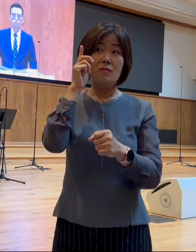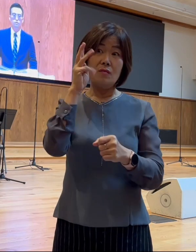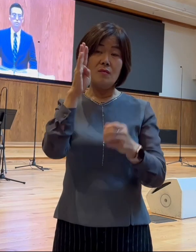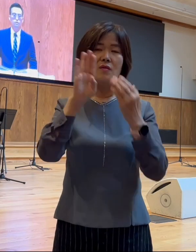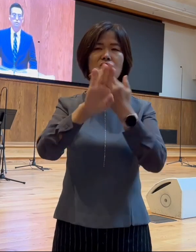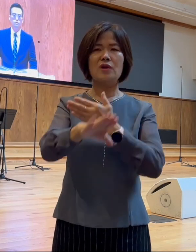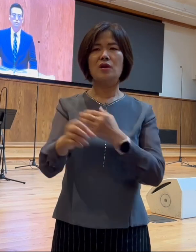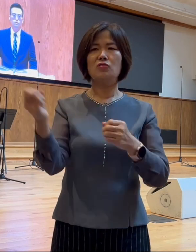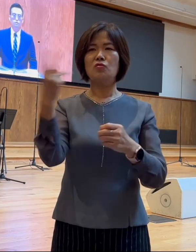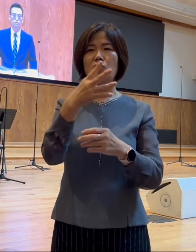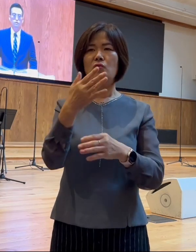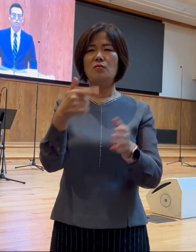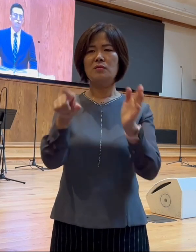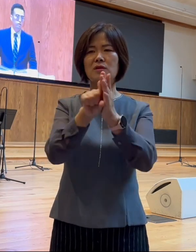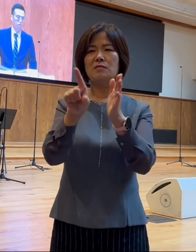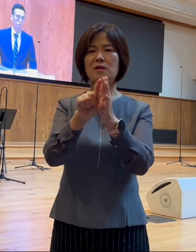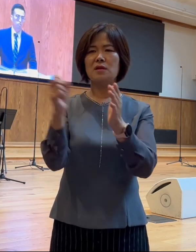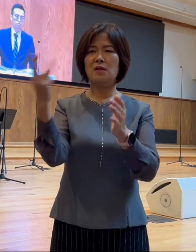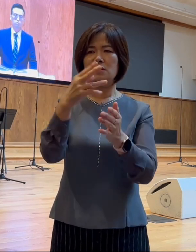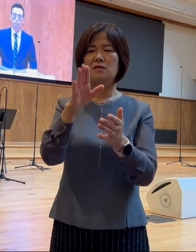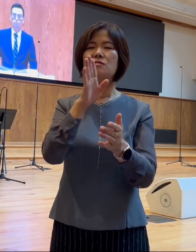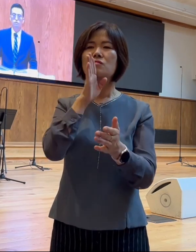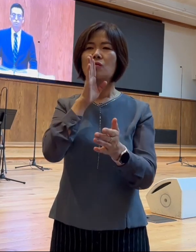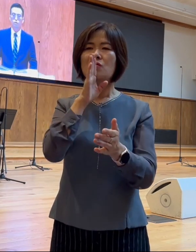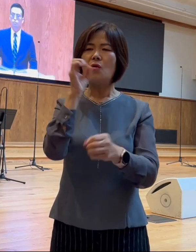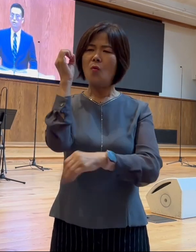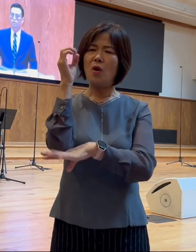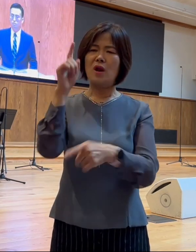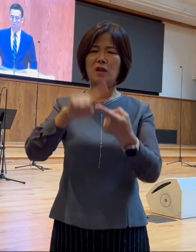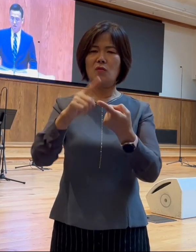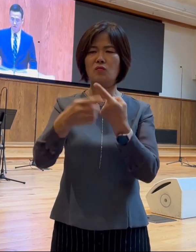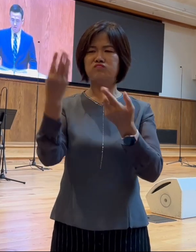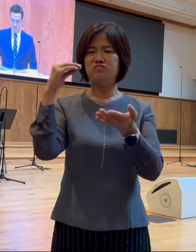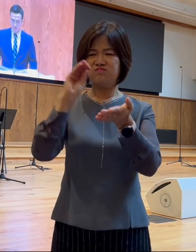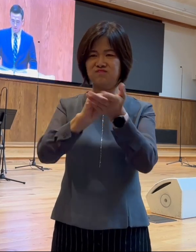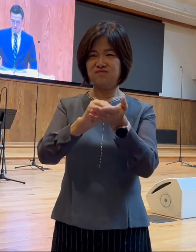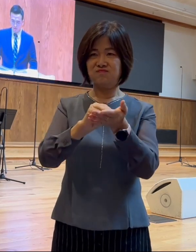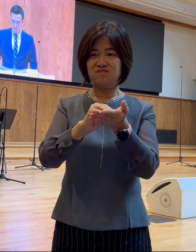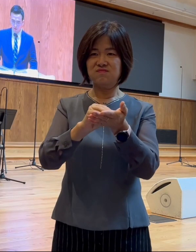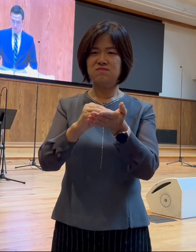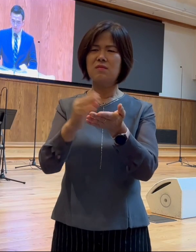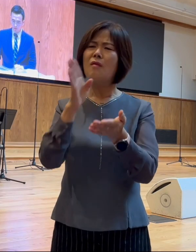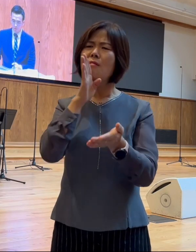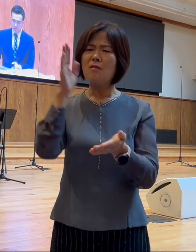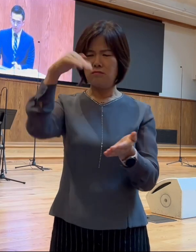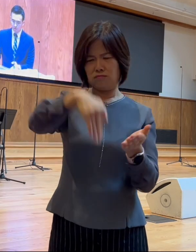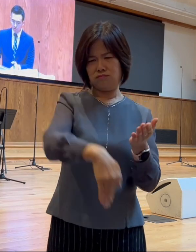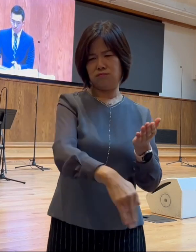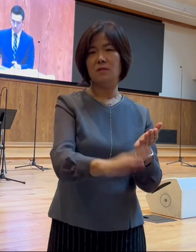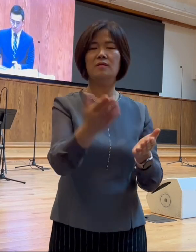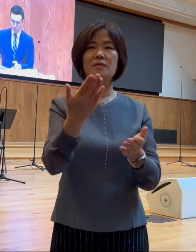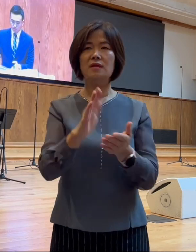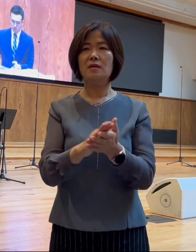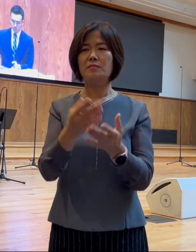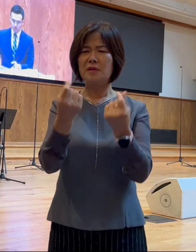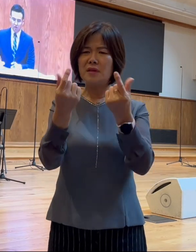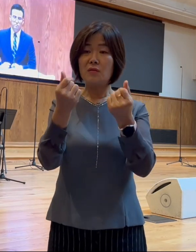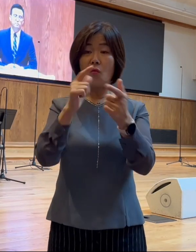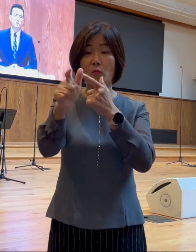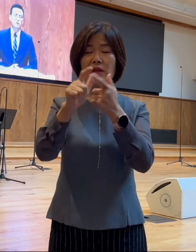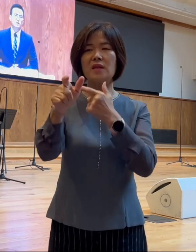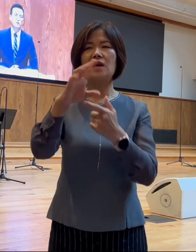그 믿음이 다시 원래대로 돌아온다는 겁니다. 이와 비슷한 고민들도 종종